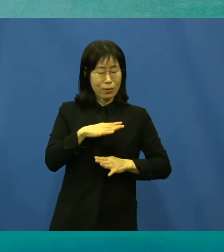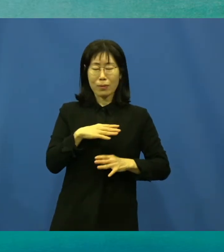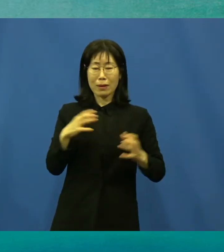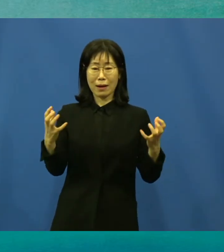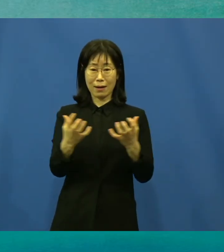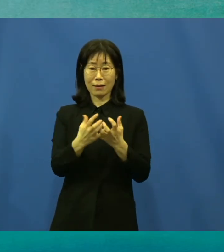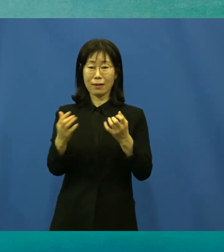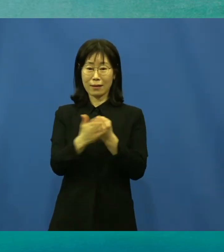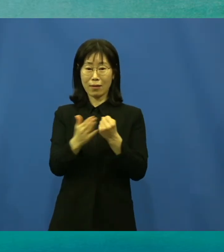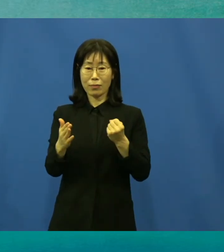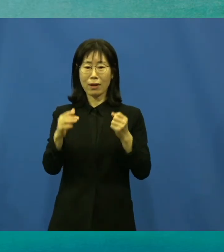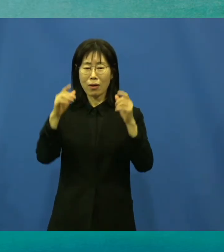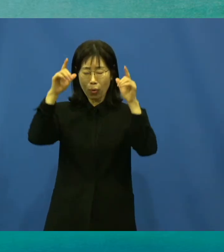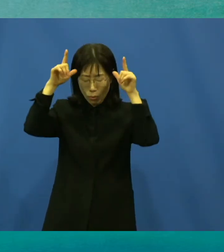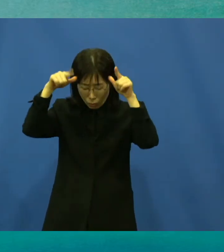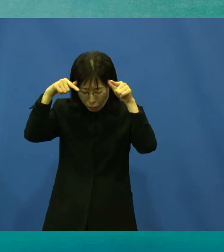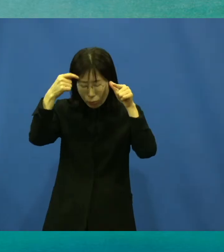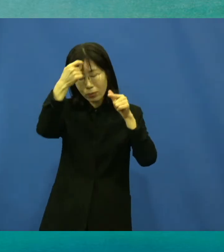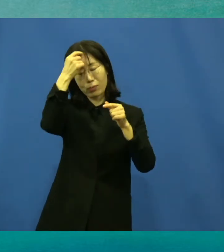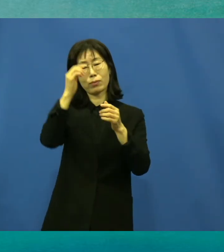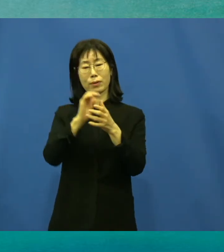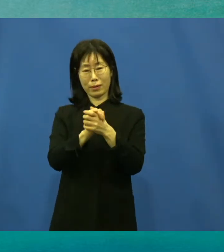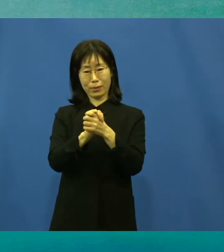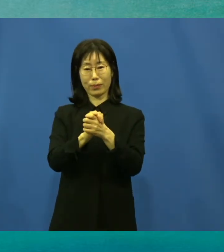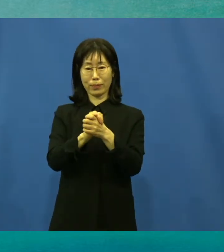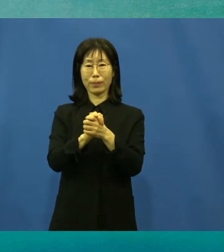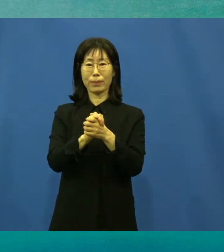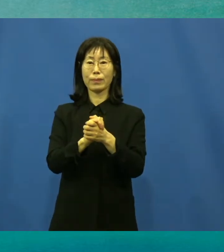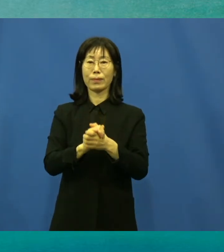하나님은 기도의 자리로 몰아가십니다.